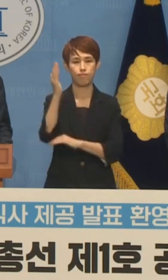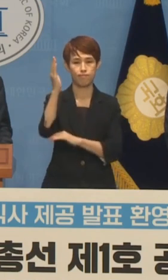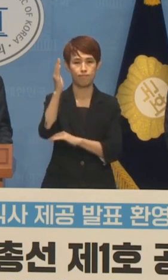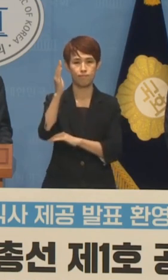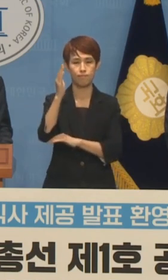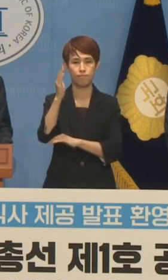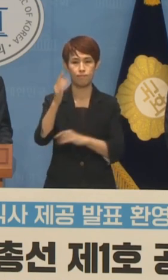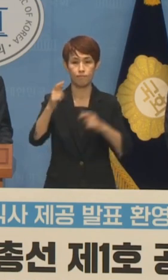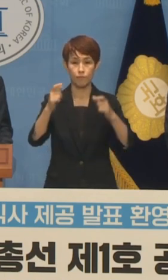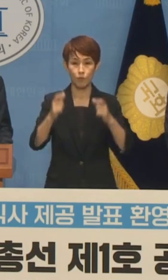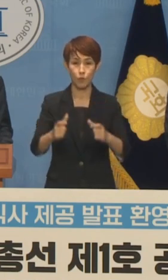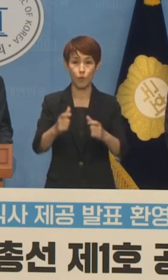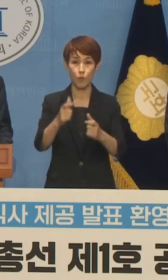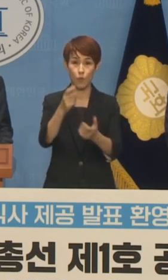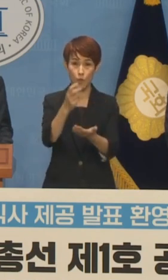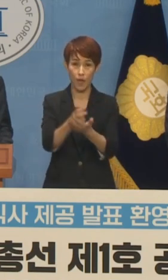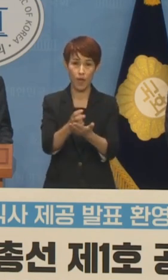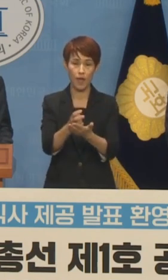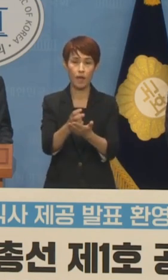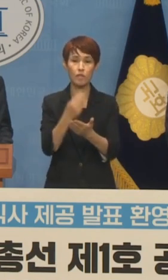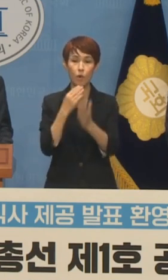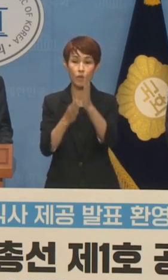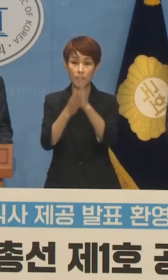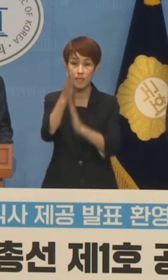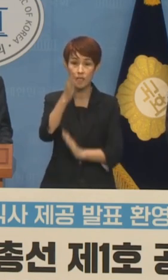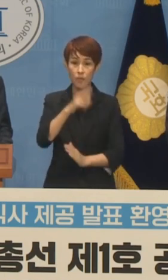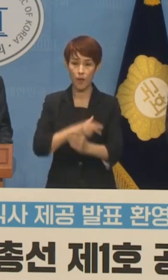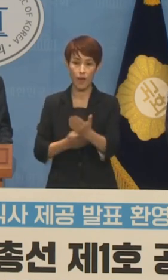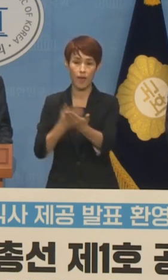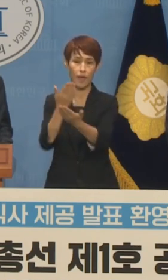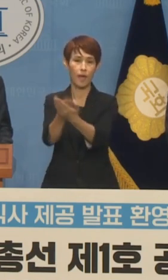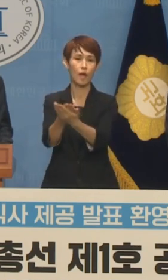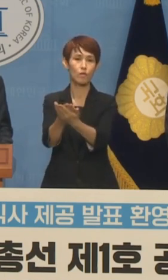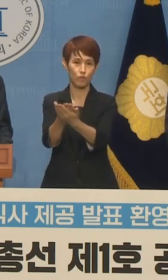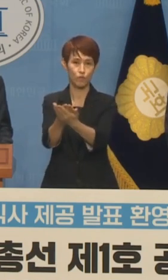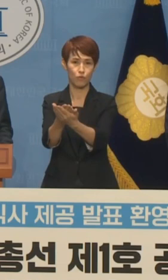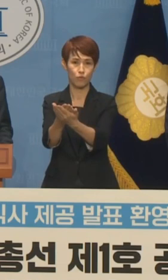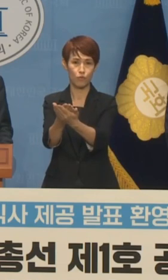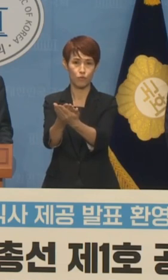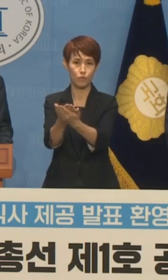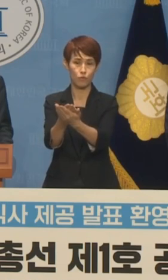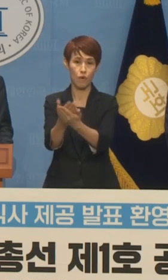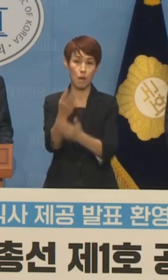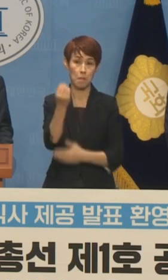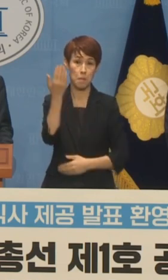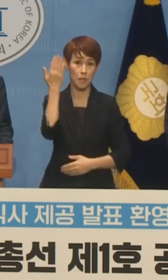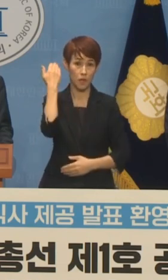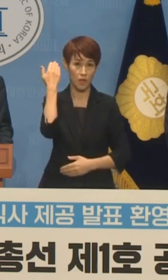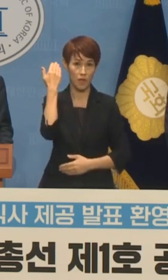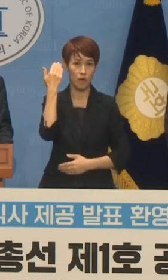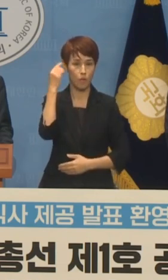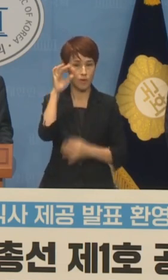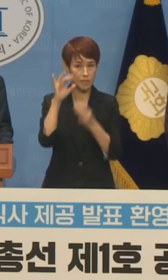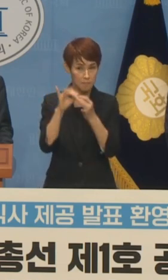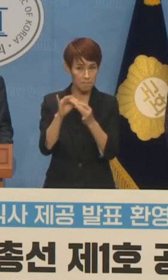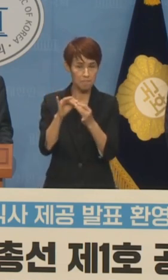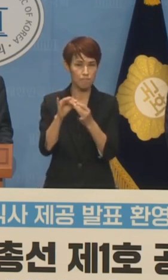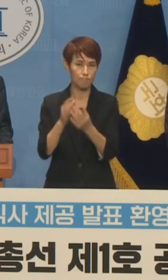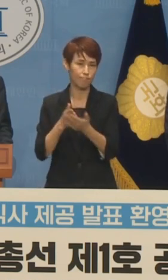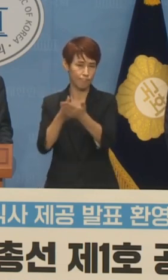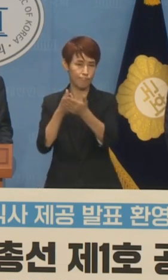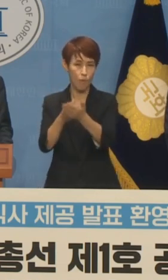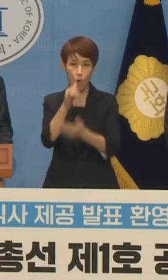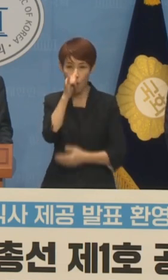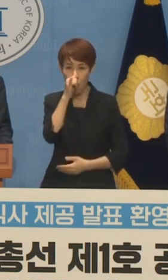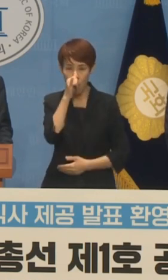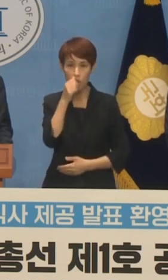조례가 서울시의회에 계류 중인데 실제 이 조례에 대해서도 얼마 전 오세훈 시장을 통해서도 함께 관심 가질 걸 촉구했지만